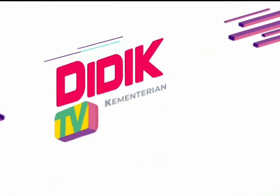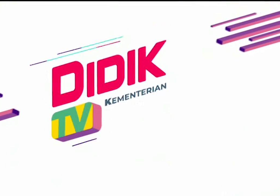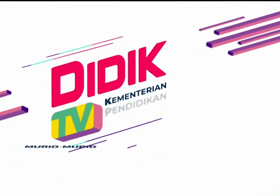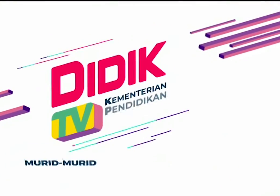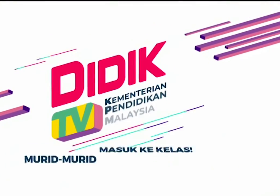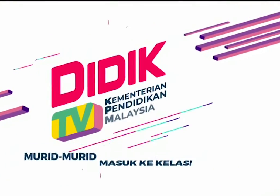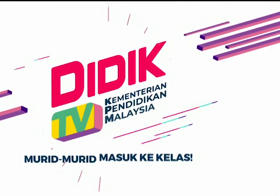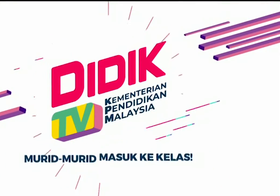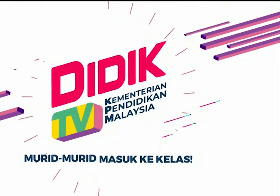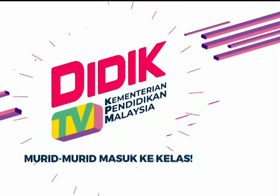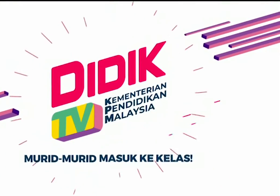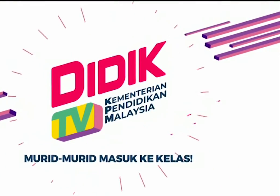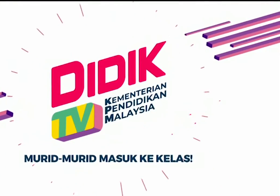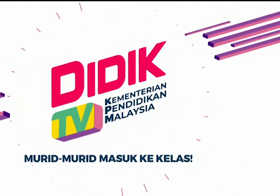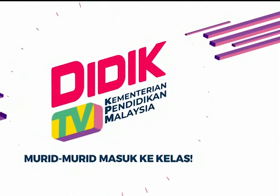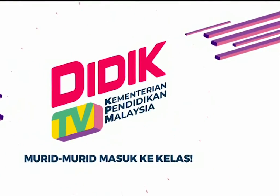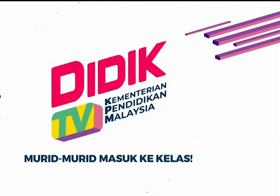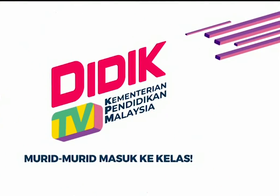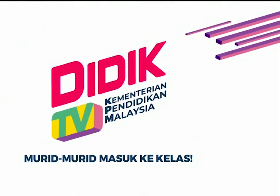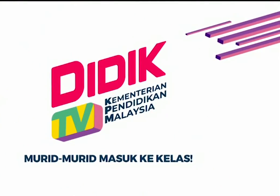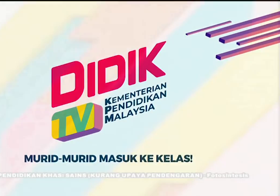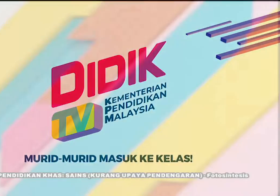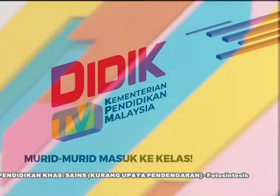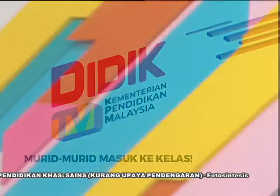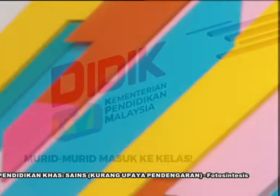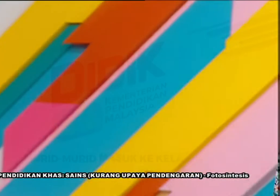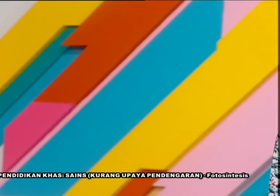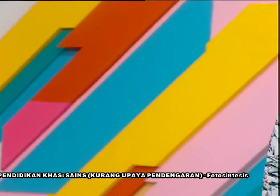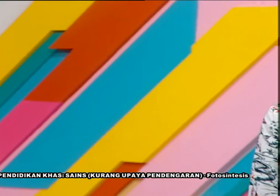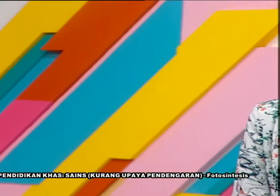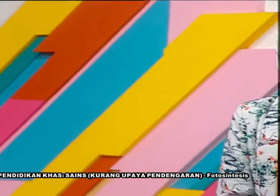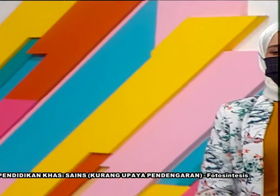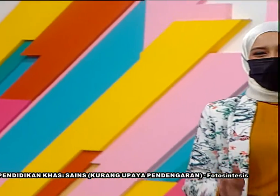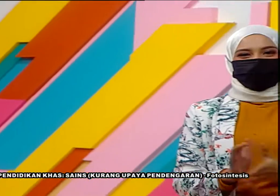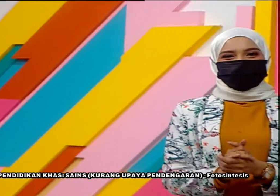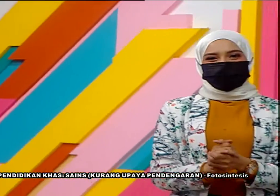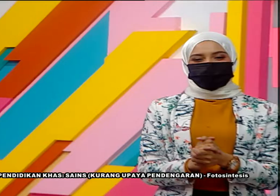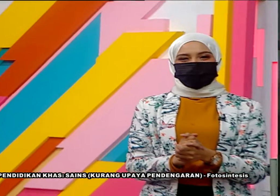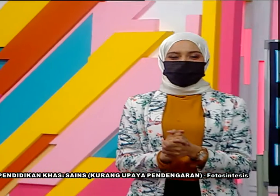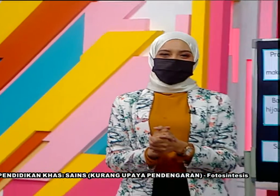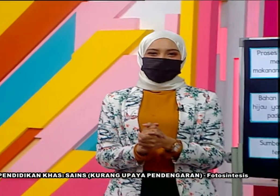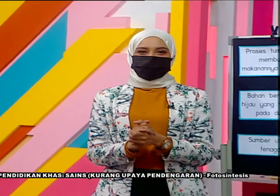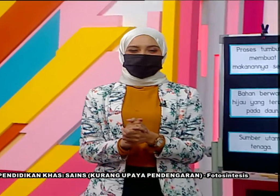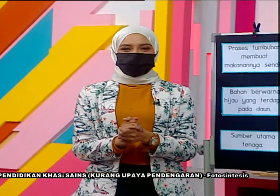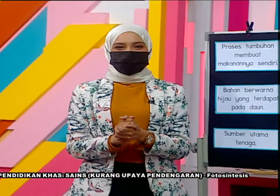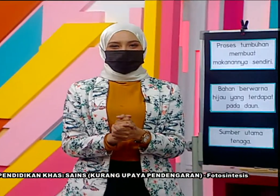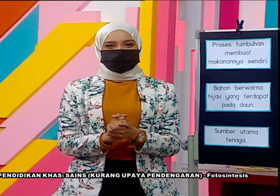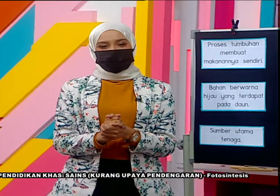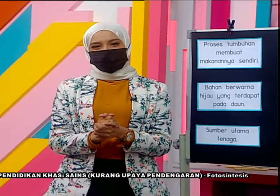Sidik TV GPM Hai by kembali kita gdcv cpm kita sudah berada di tempat yang